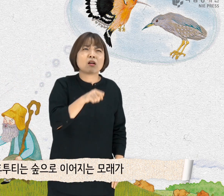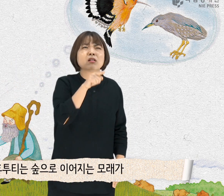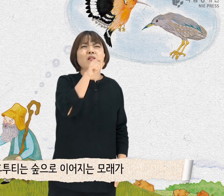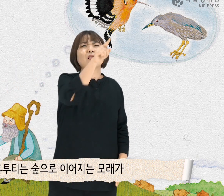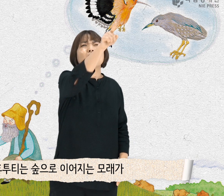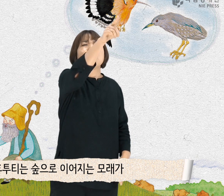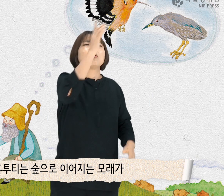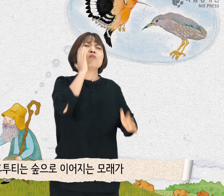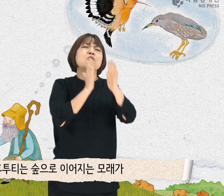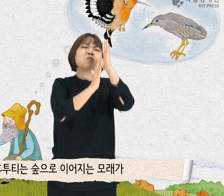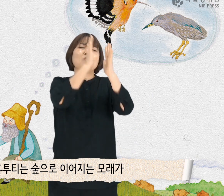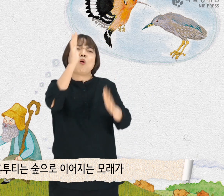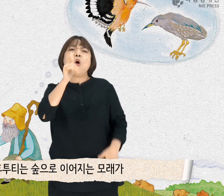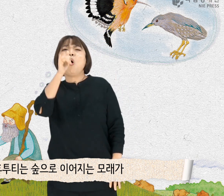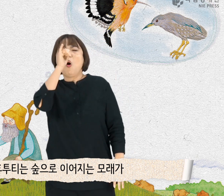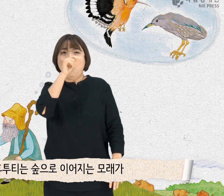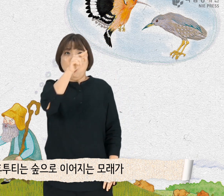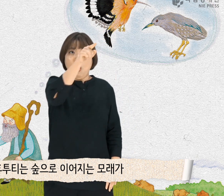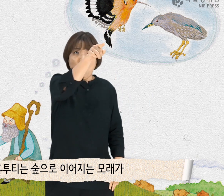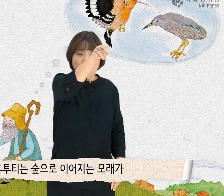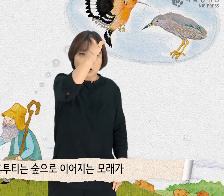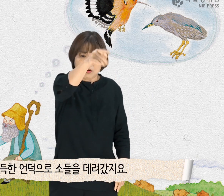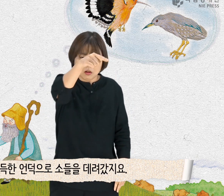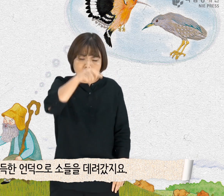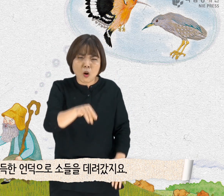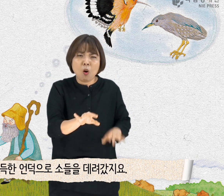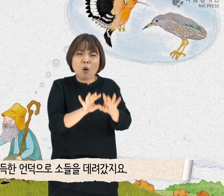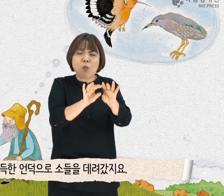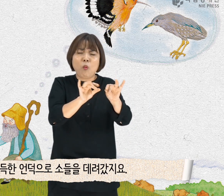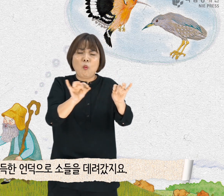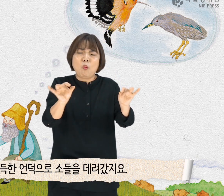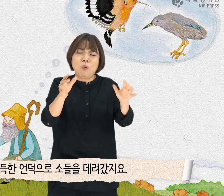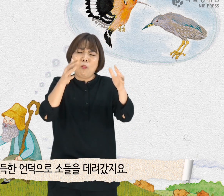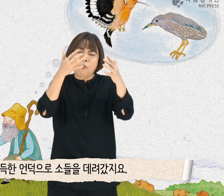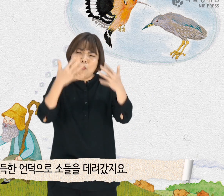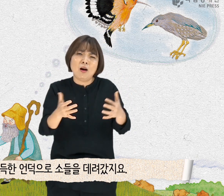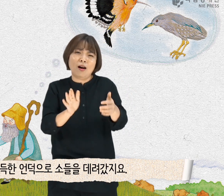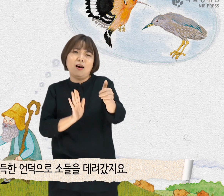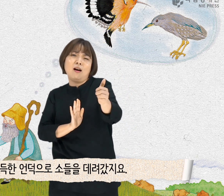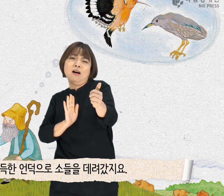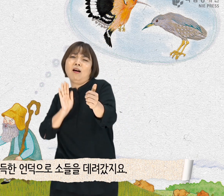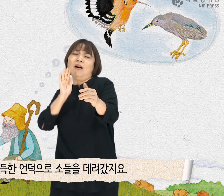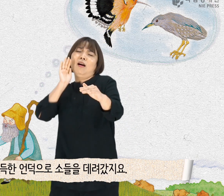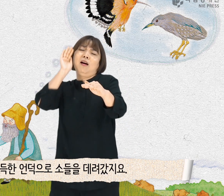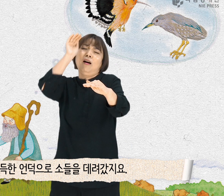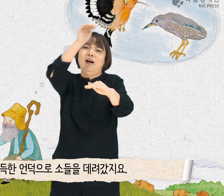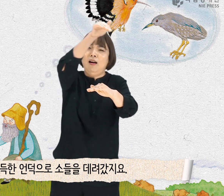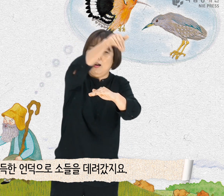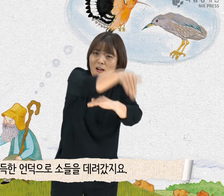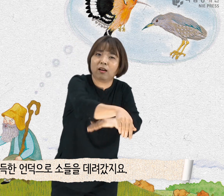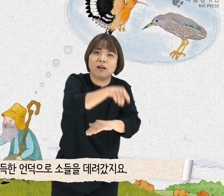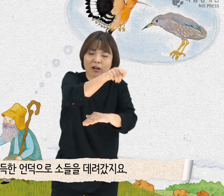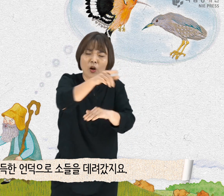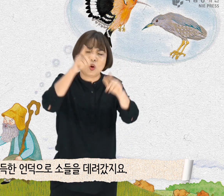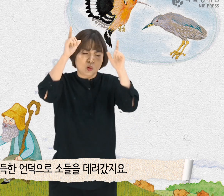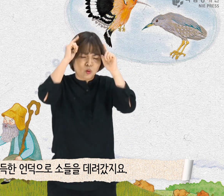후두 티는 숲으로 이어지는 모래가 가득한 언덕으로 소드를 데려 같지요